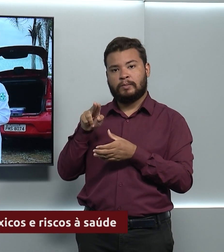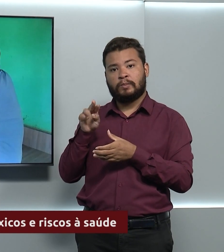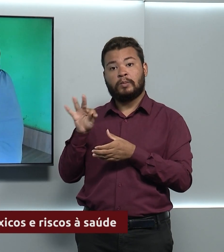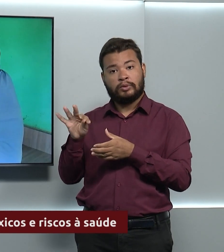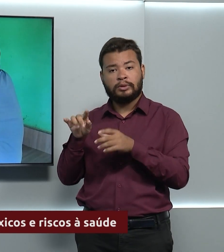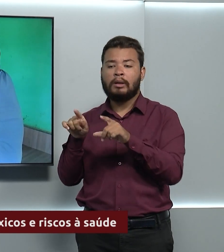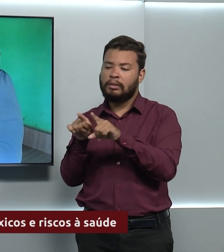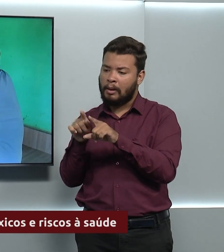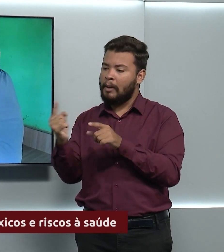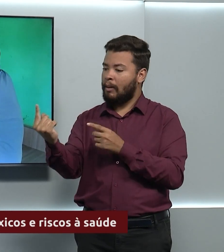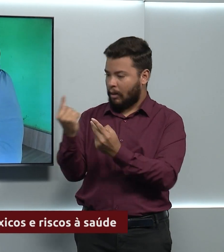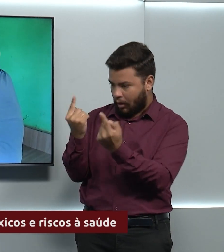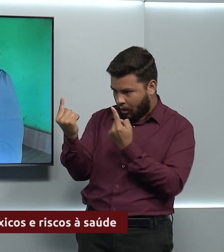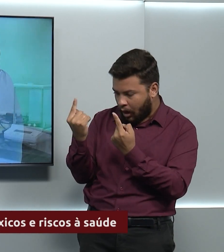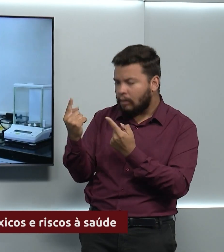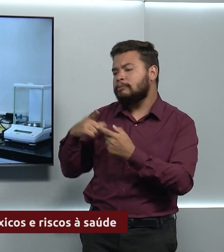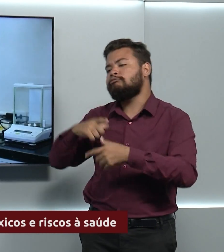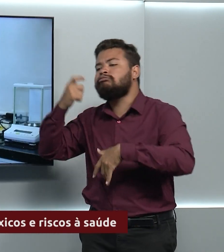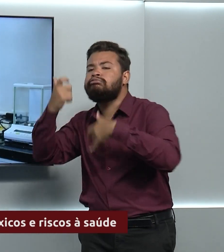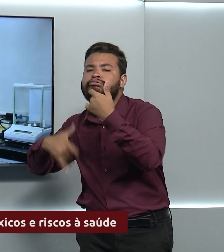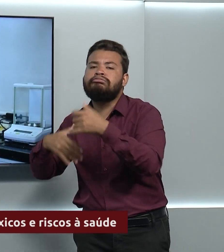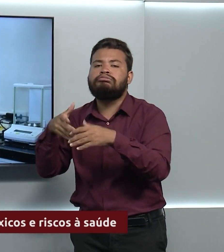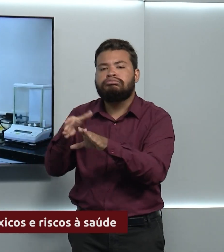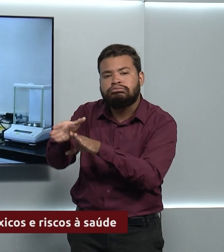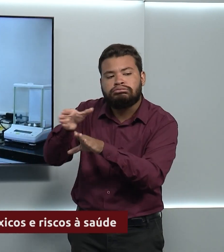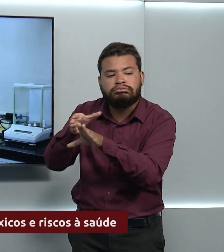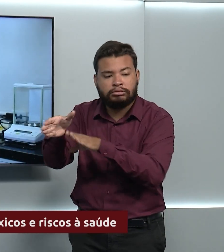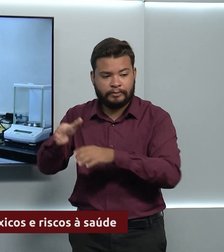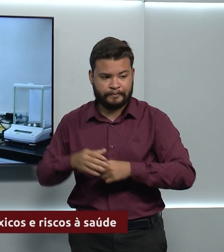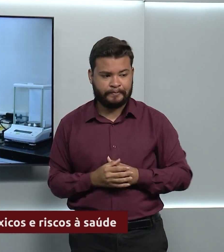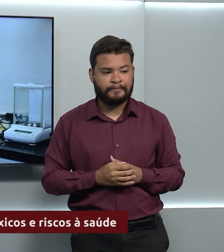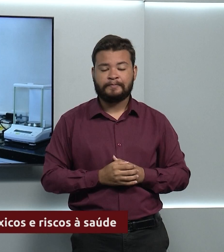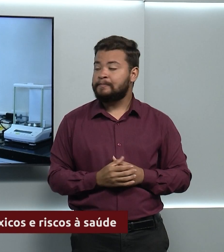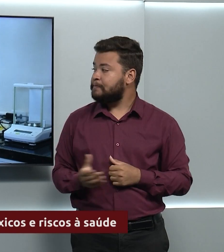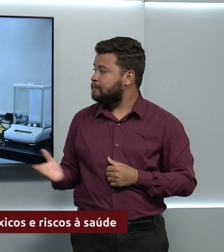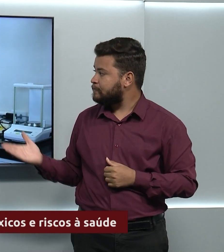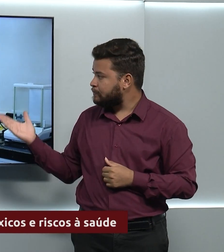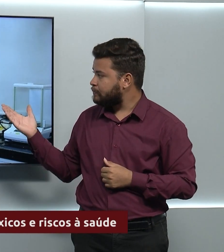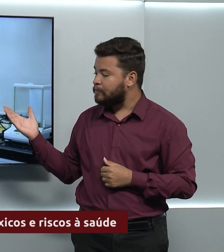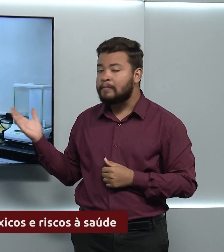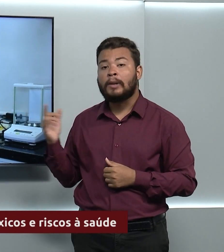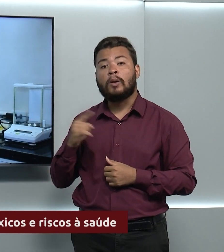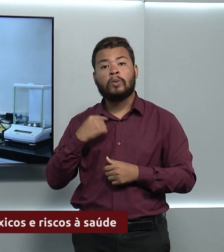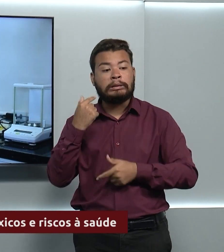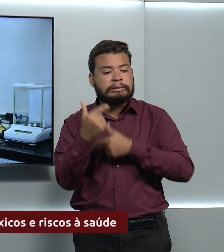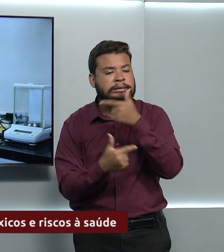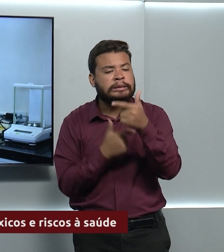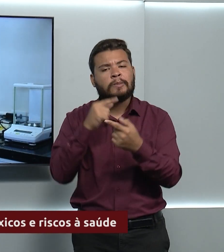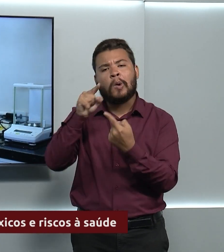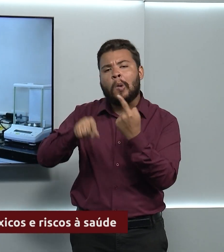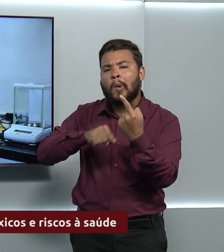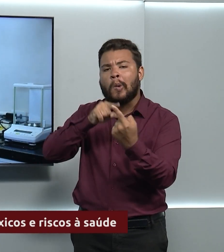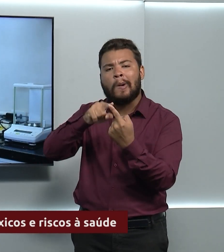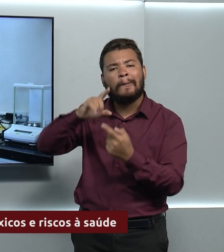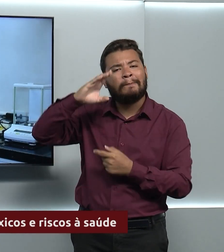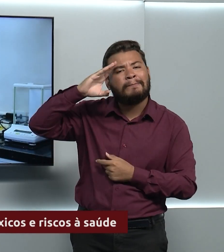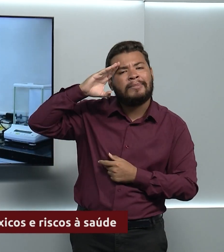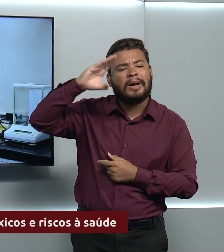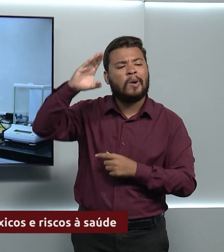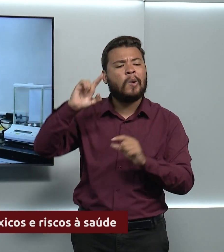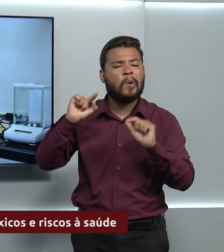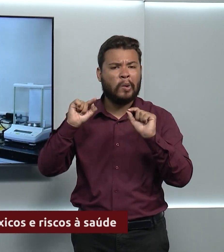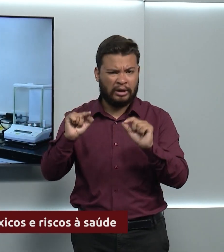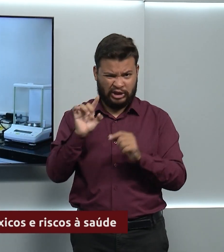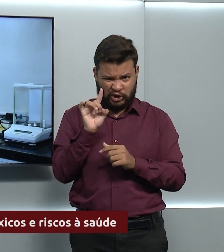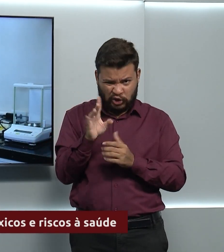informação aos agricultores. O principal objetivo do nosso trabalho, do nosso laboratório em si, não é fazer